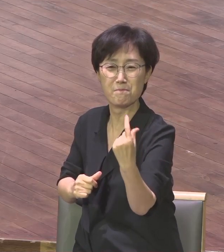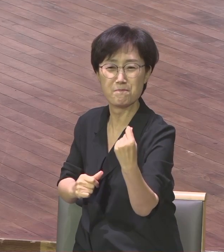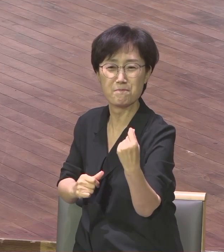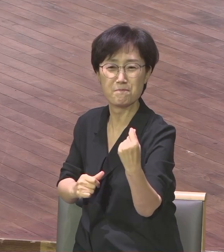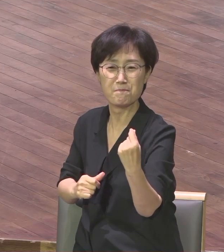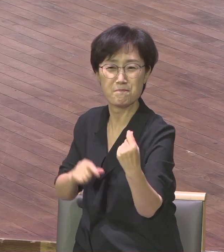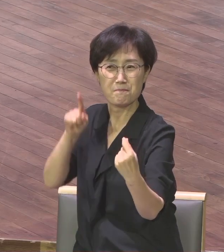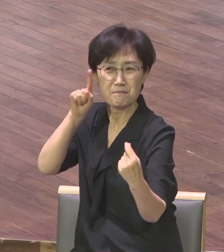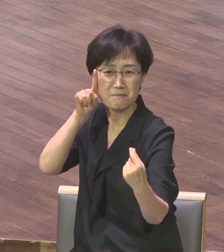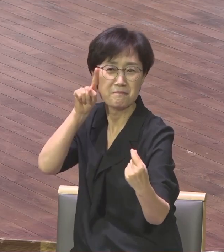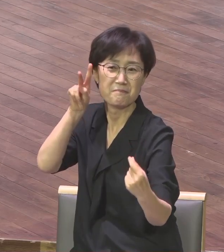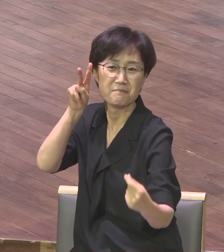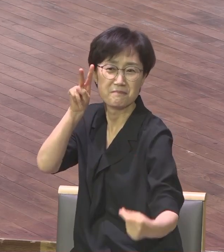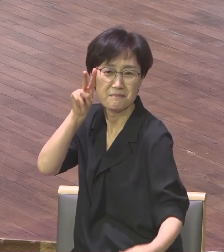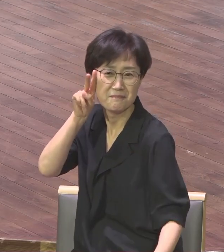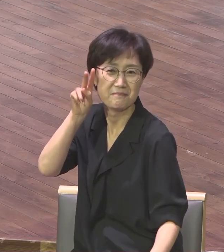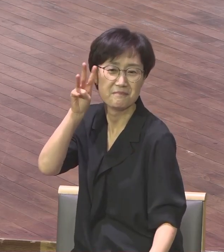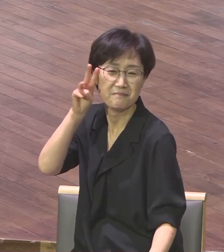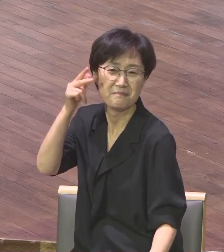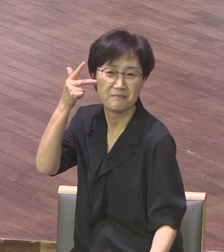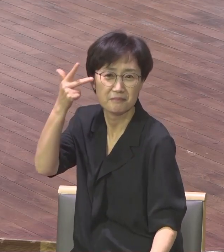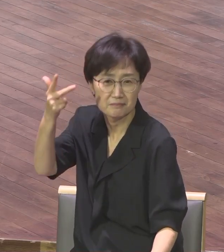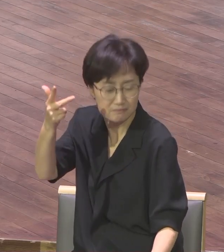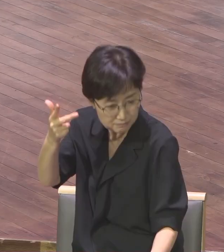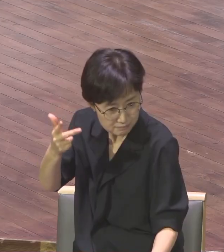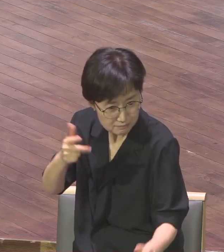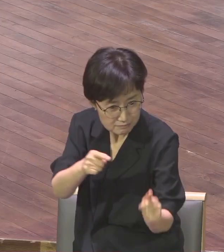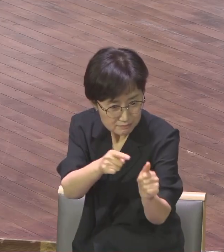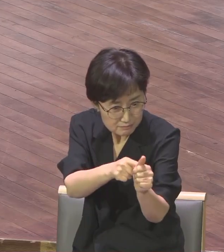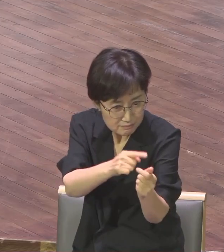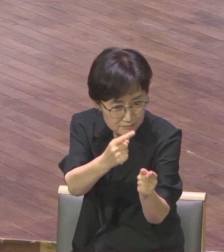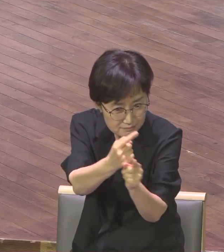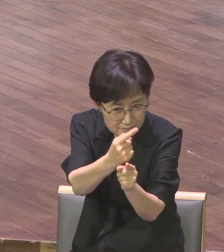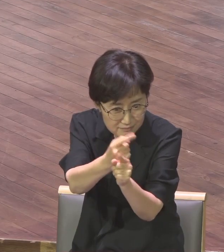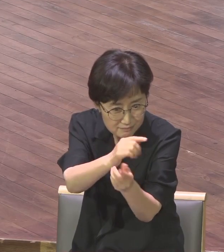이렇게 일주일 지났는데요, 남편이 조금씩 변화되기 시작했어요.